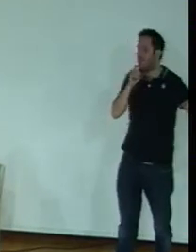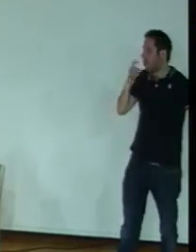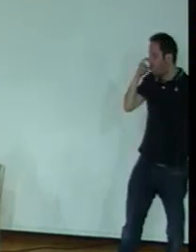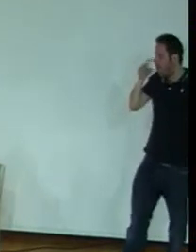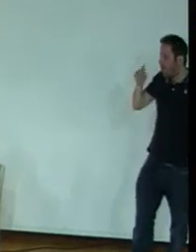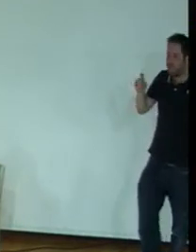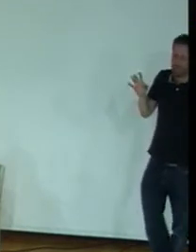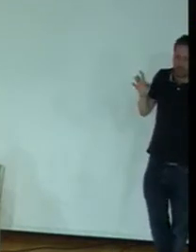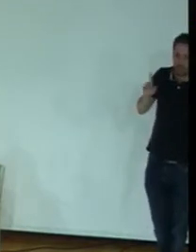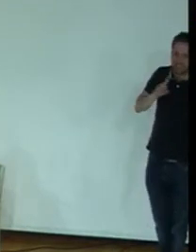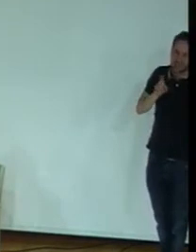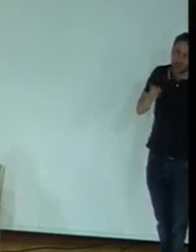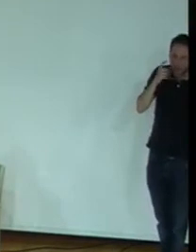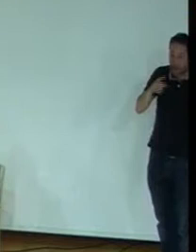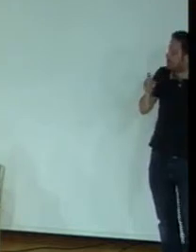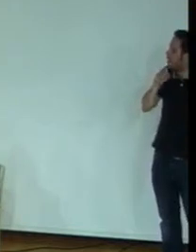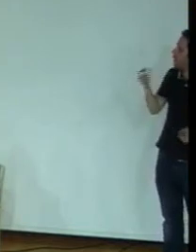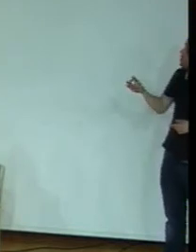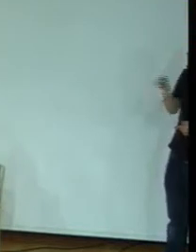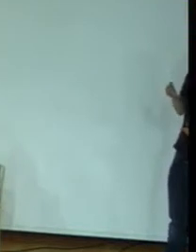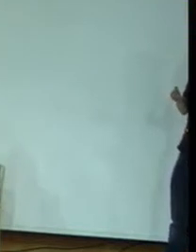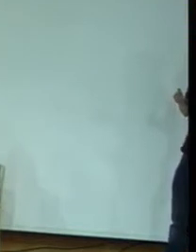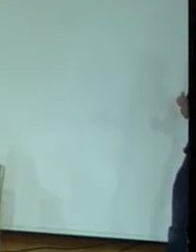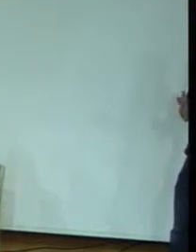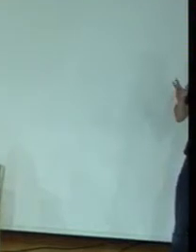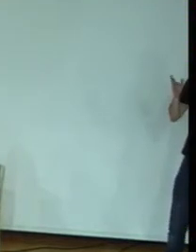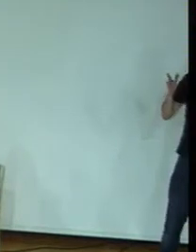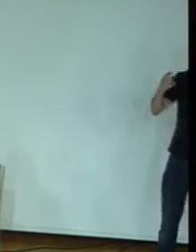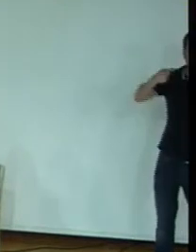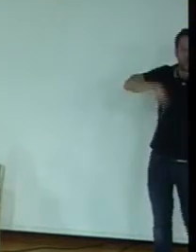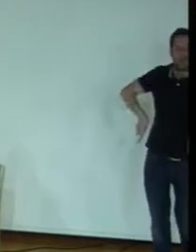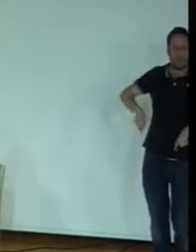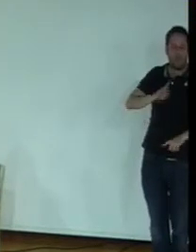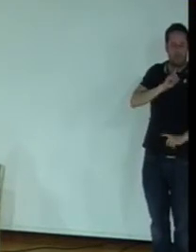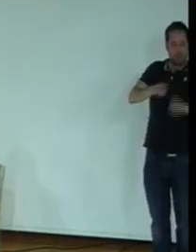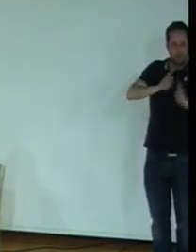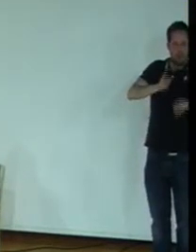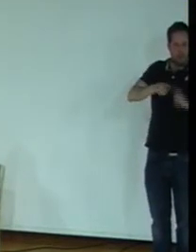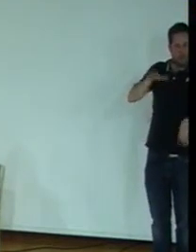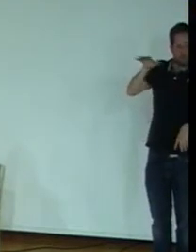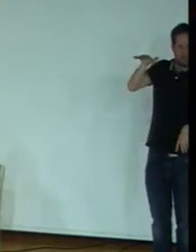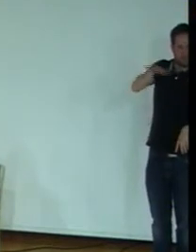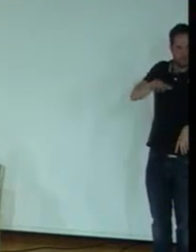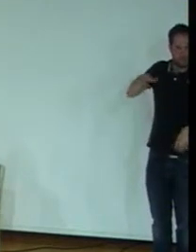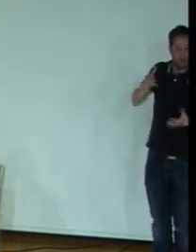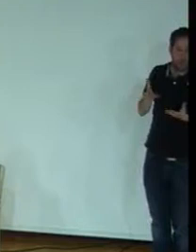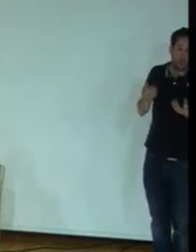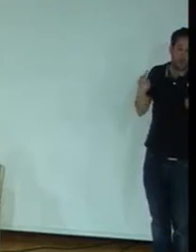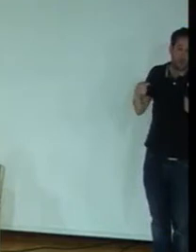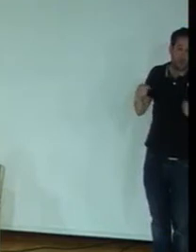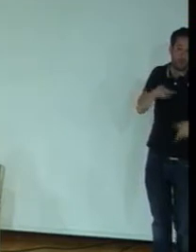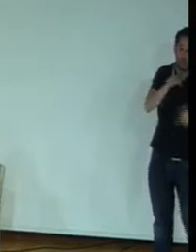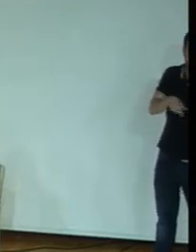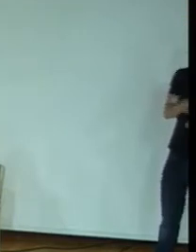l'heure. Notamment, vous avez dit que les régimes autoritaires ou totalitaires, beaucoup avaient été élus.